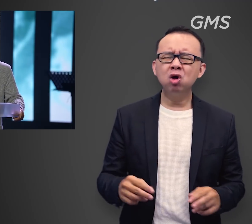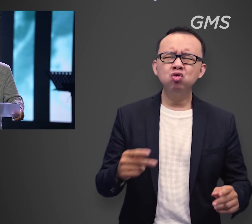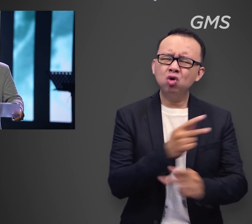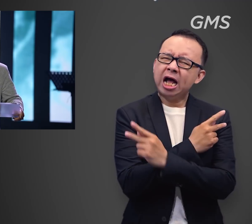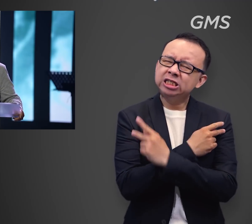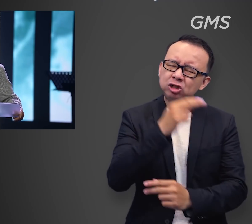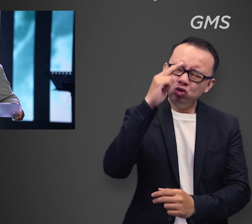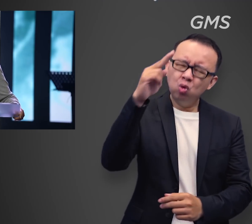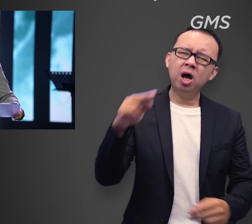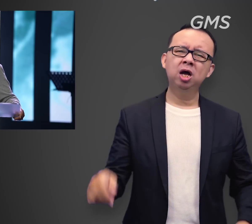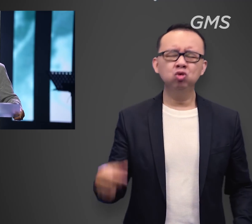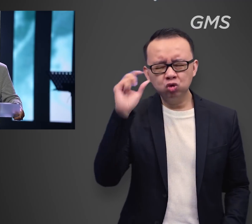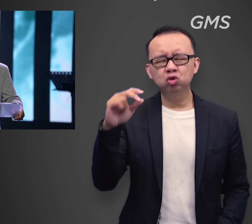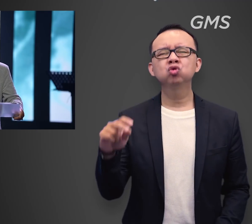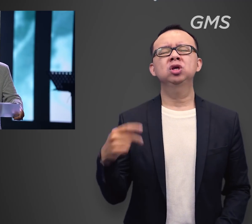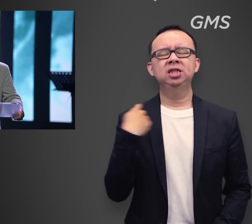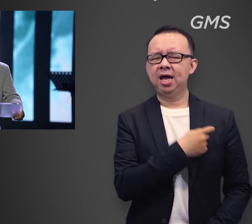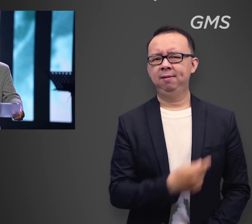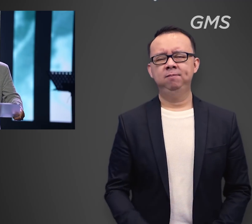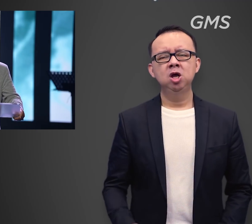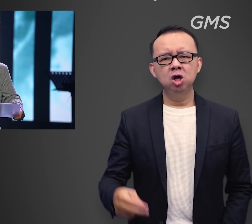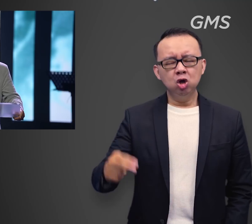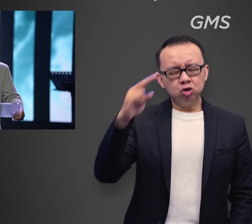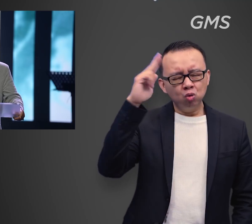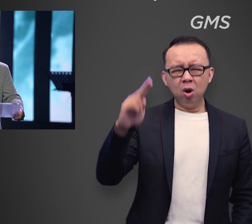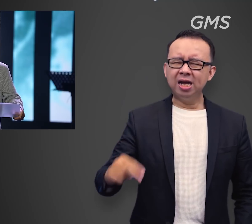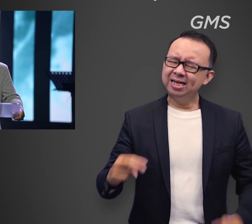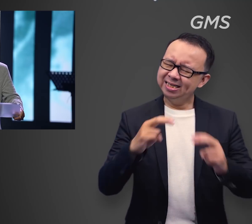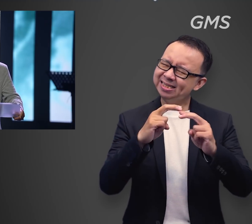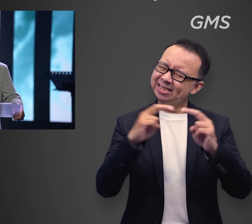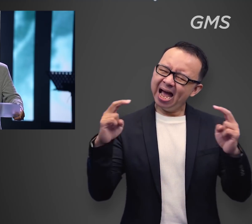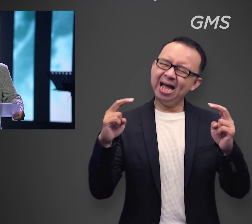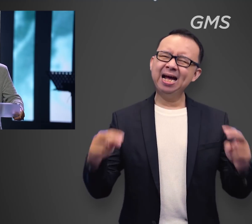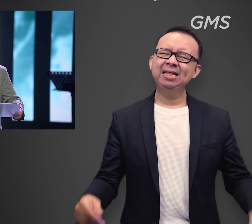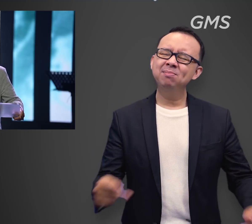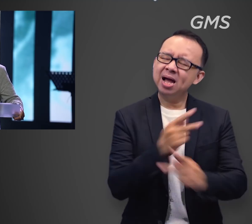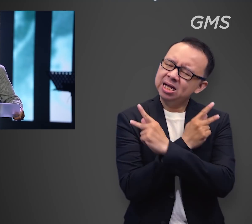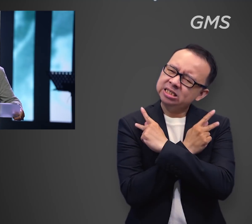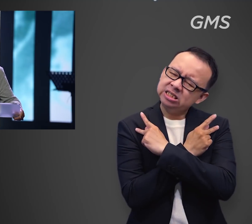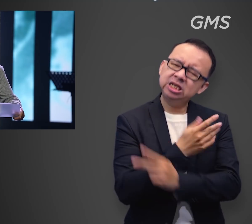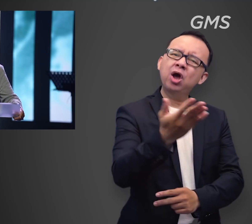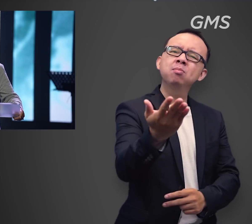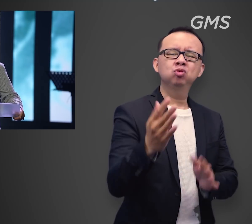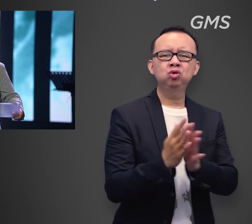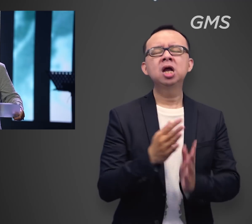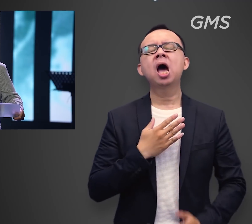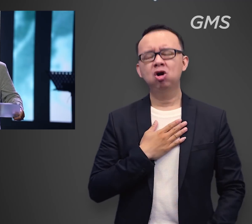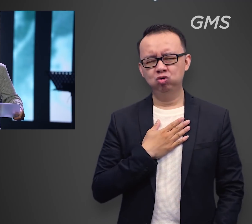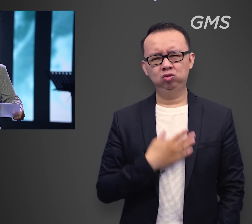Tuhan sangat mengasihi Anda dan saya. Amin. Tapi yang perlu kita perhatikan adalah ini, bagaimana kita ini